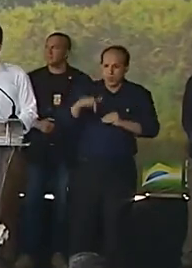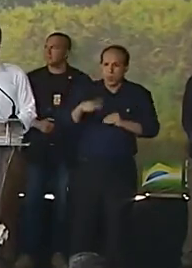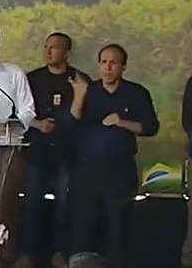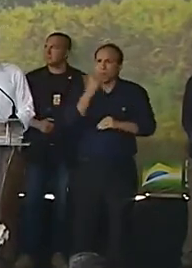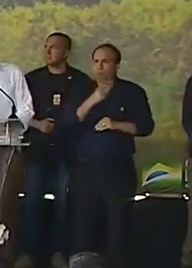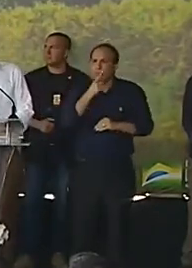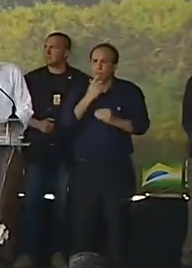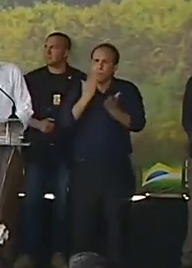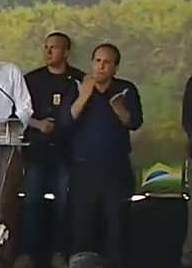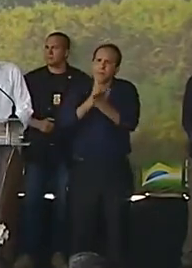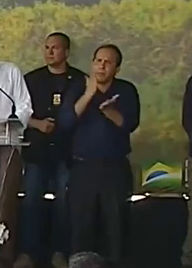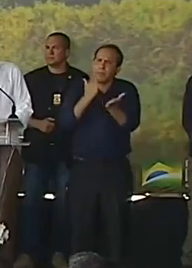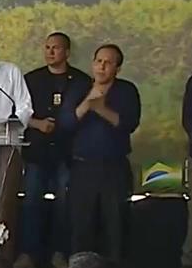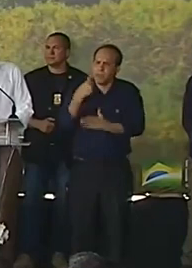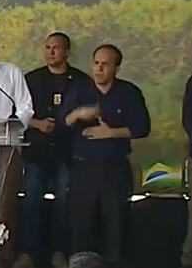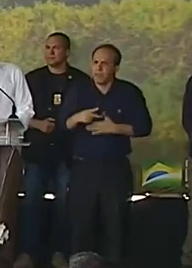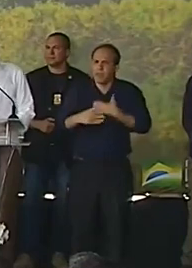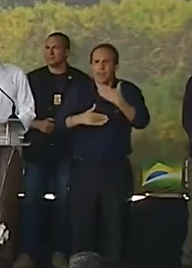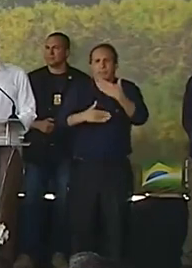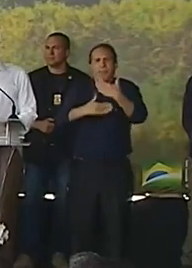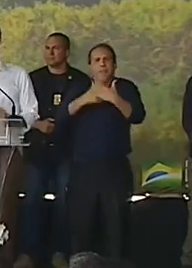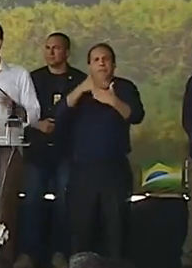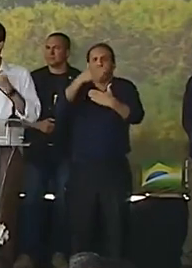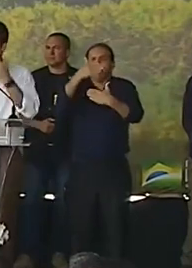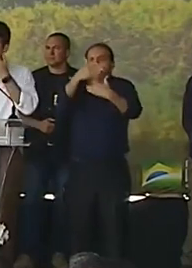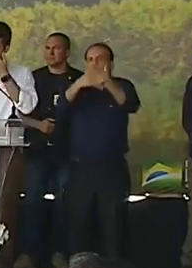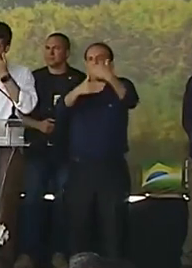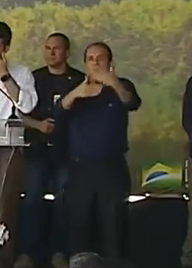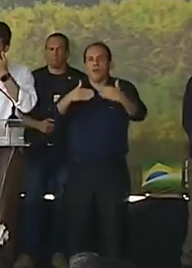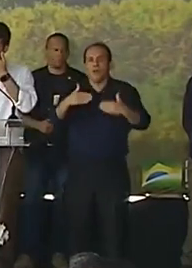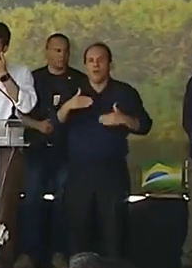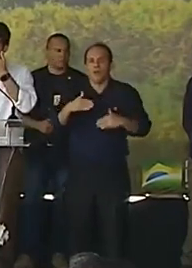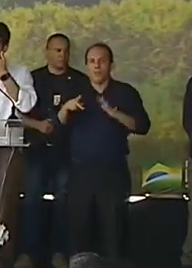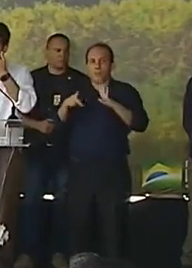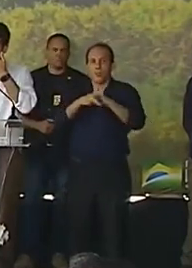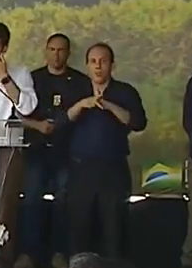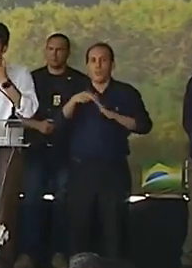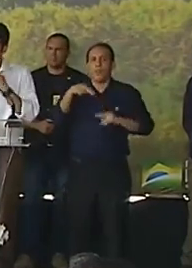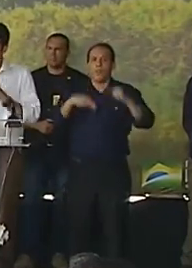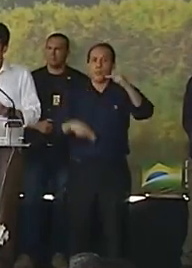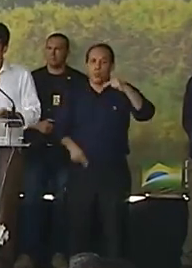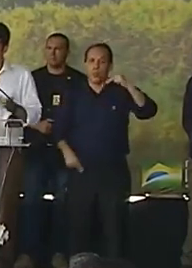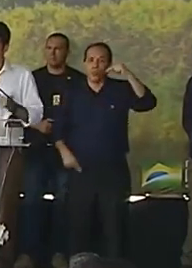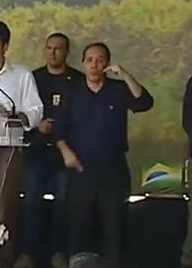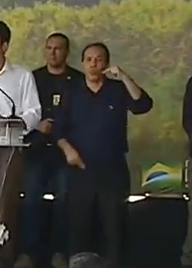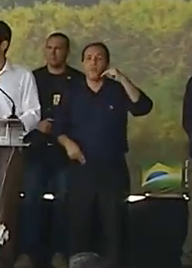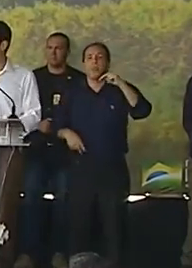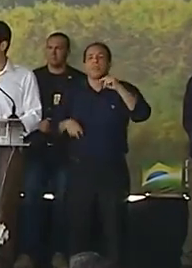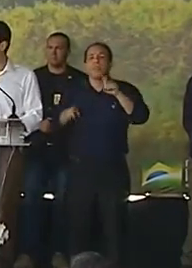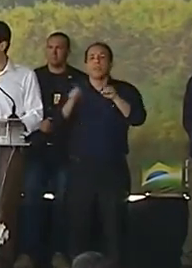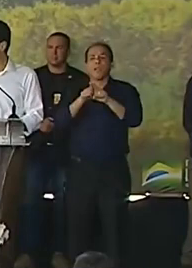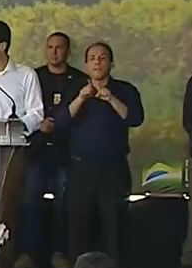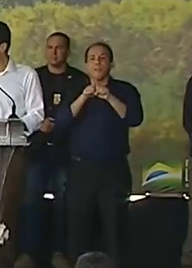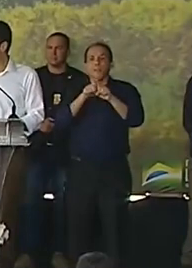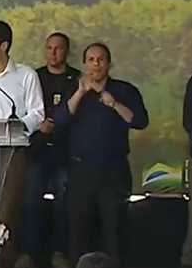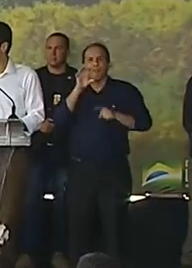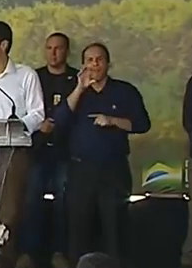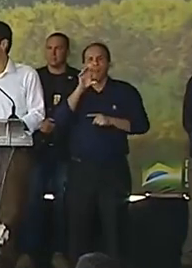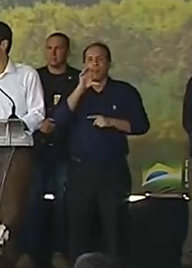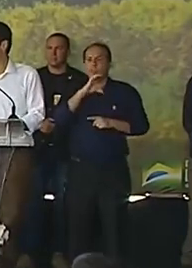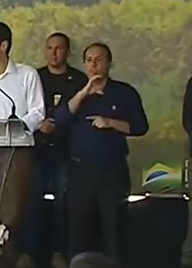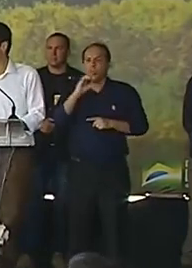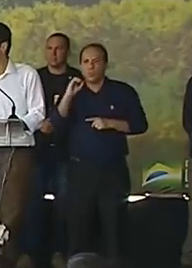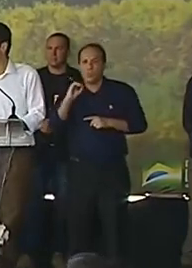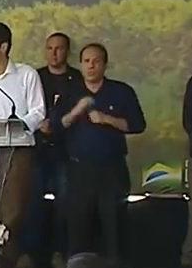esta região e para desenvolver o Norte e este pedaço de